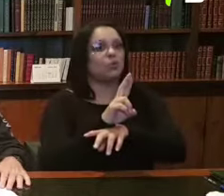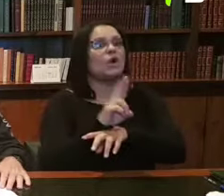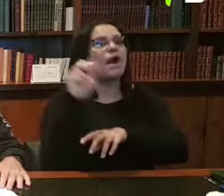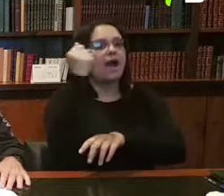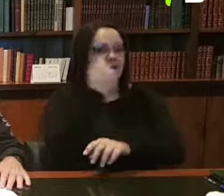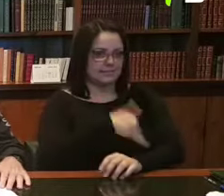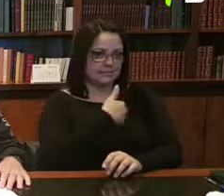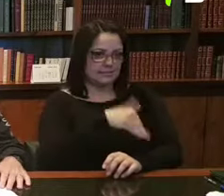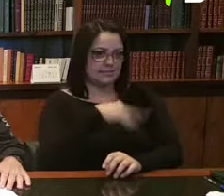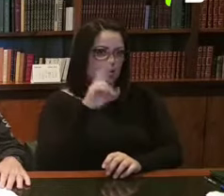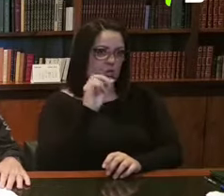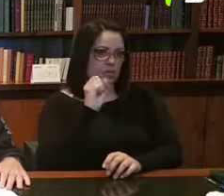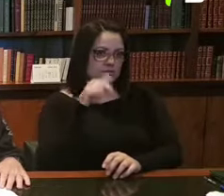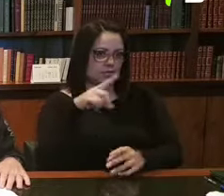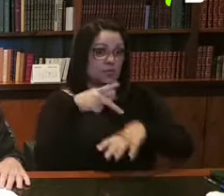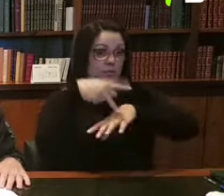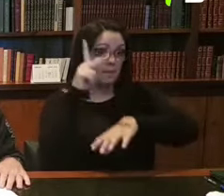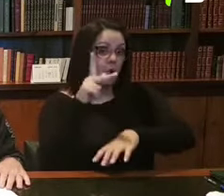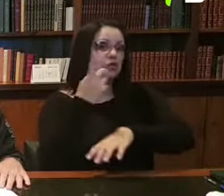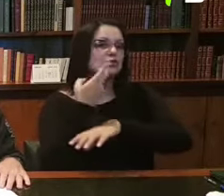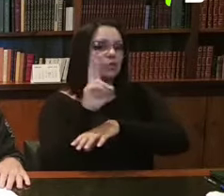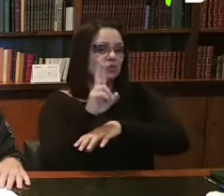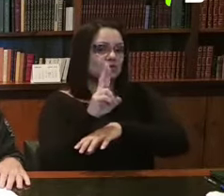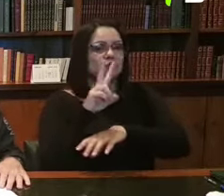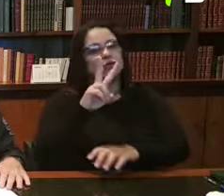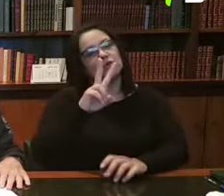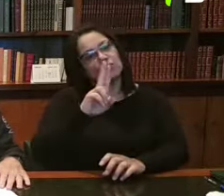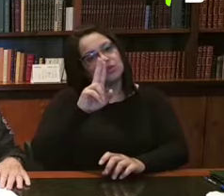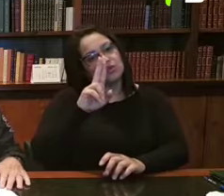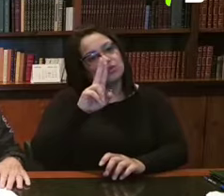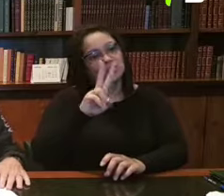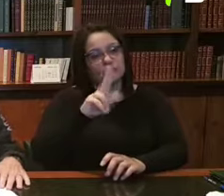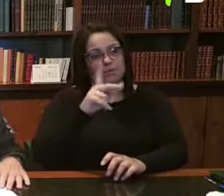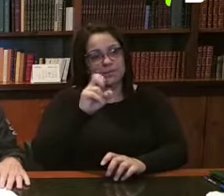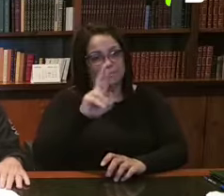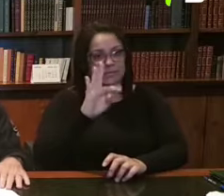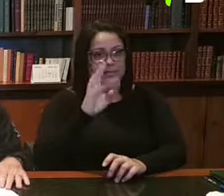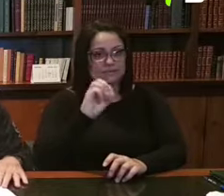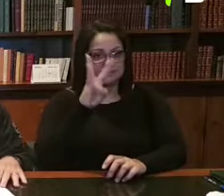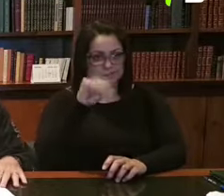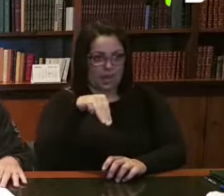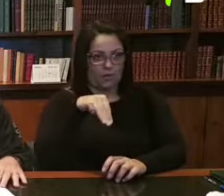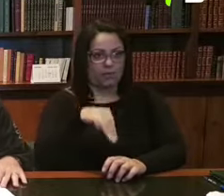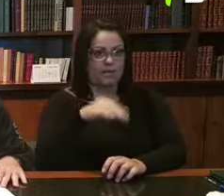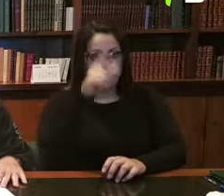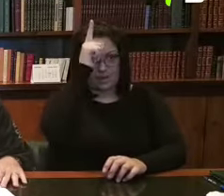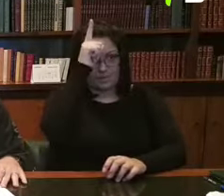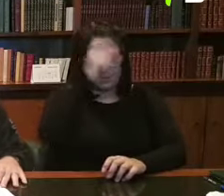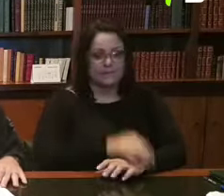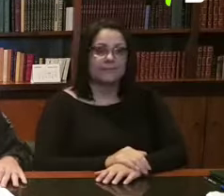rosário na argentina e pós-doutorado no aniversário de robert super tal na alemanha